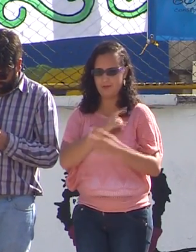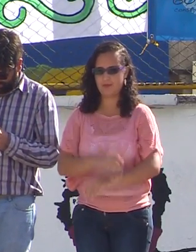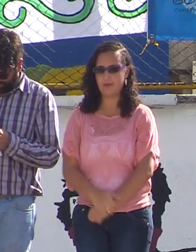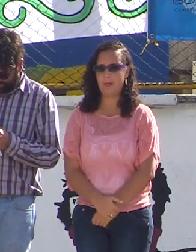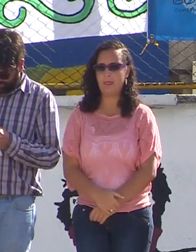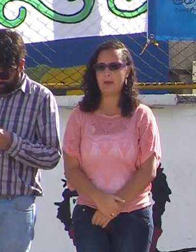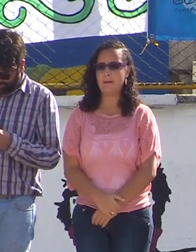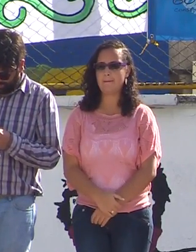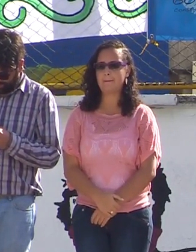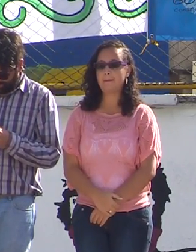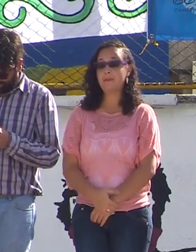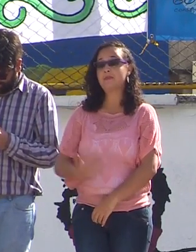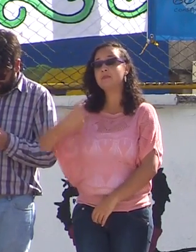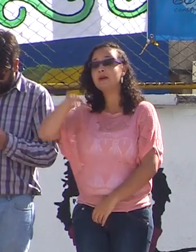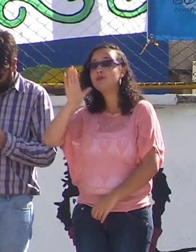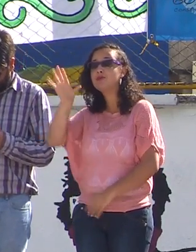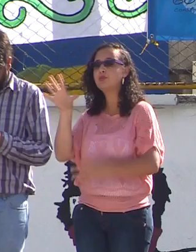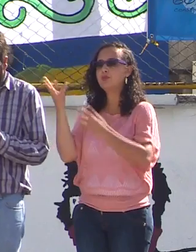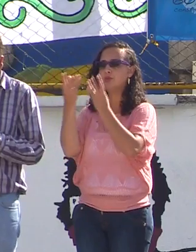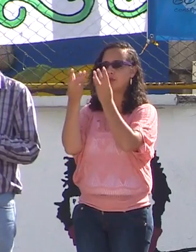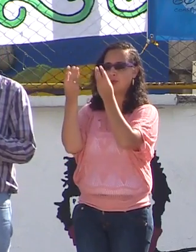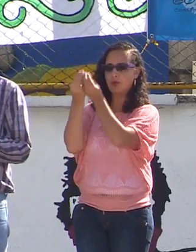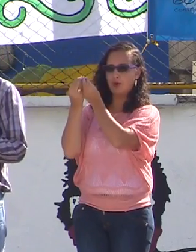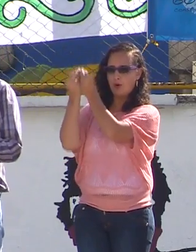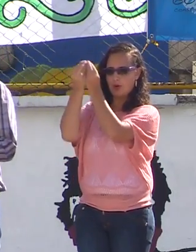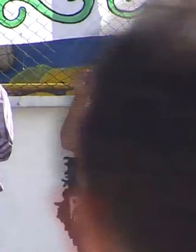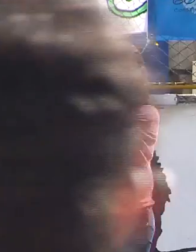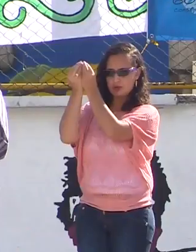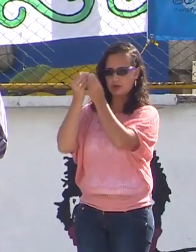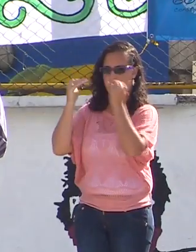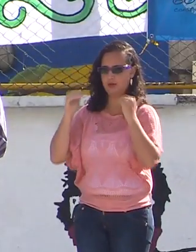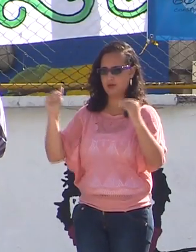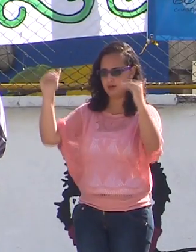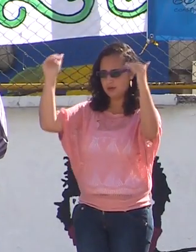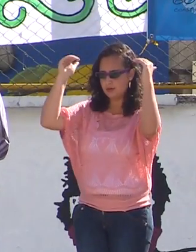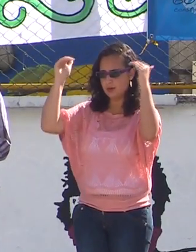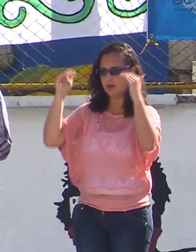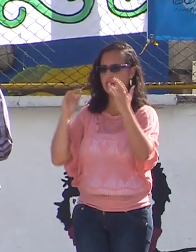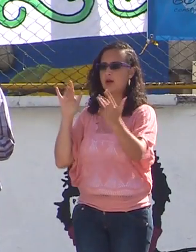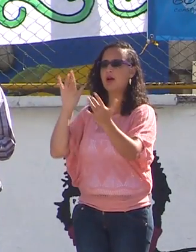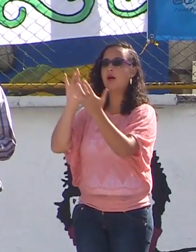como tal, es un mandato.